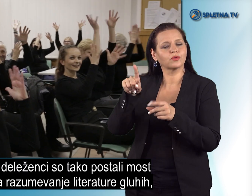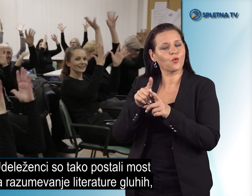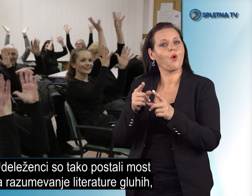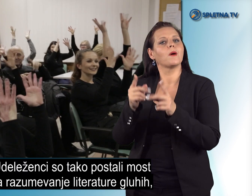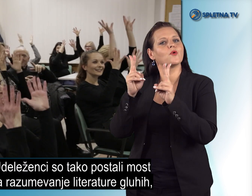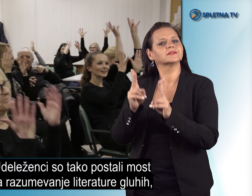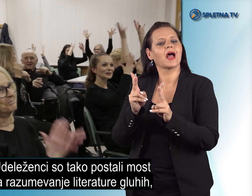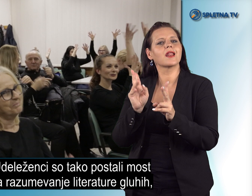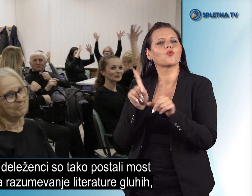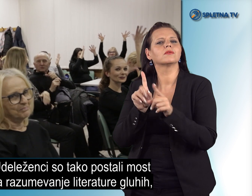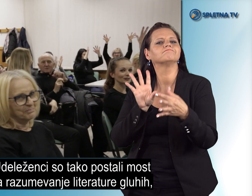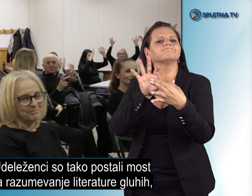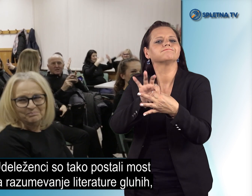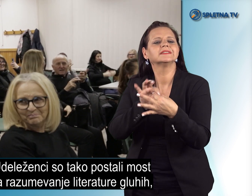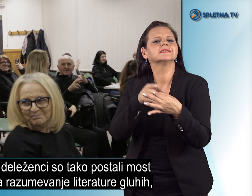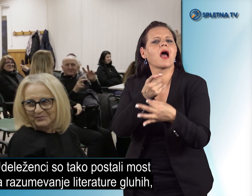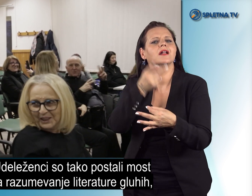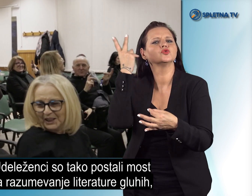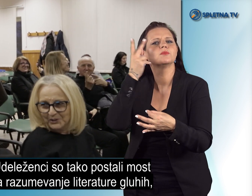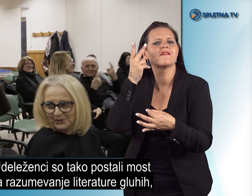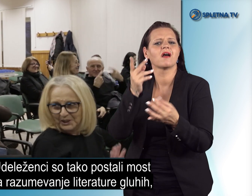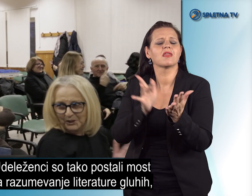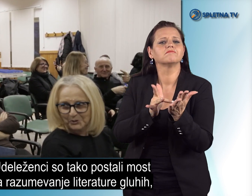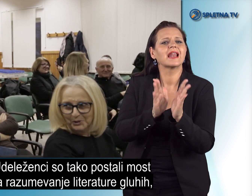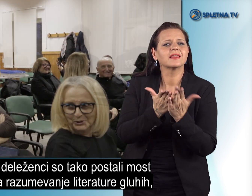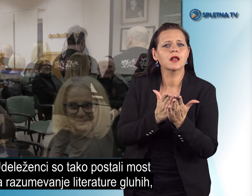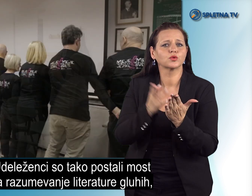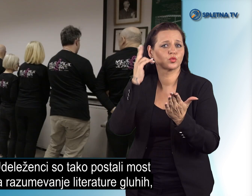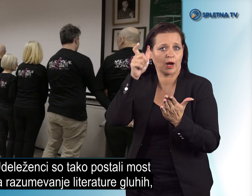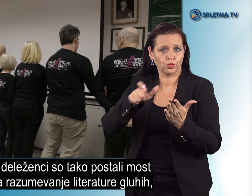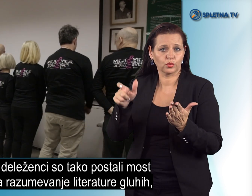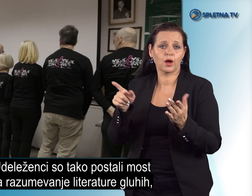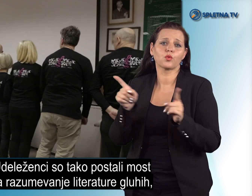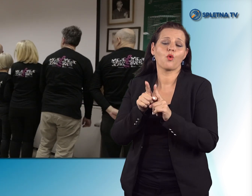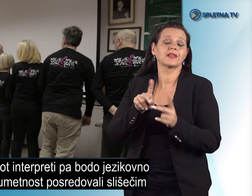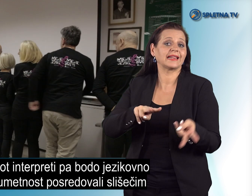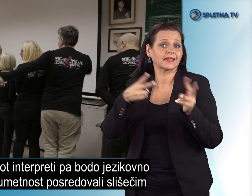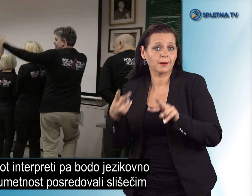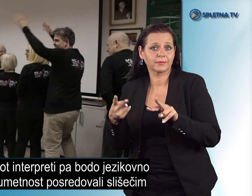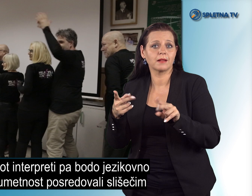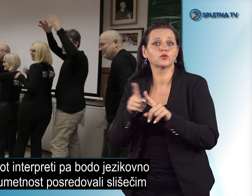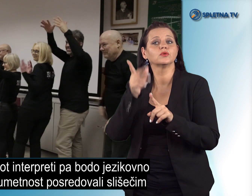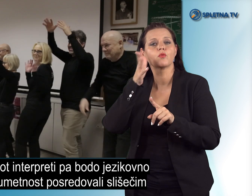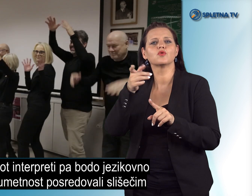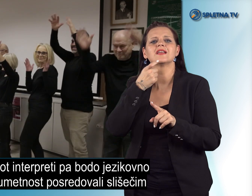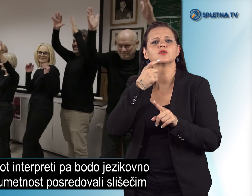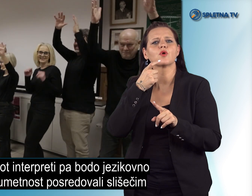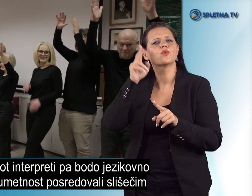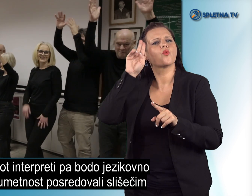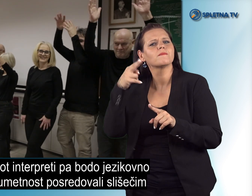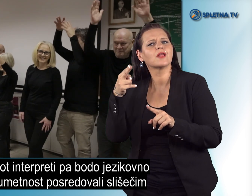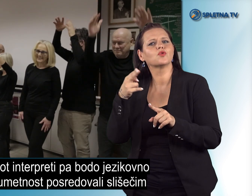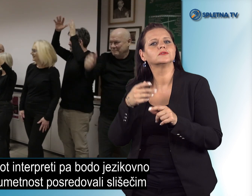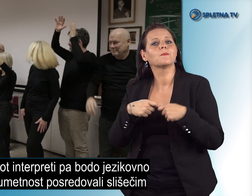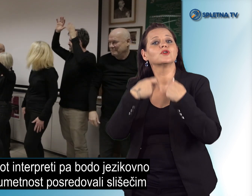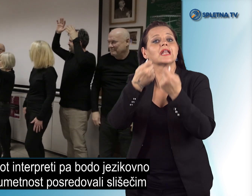Udeleženci so tako postali most za razumevanje literature gluhih, kot interpreti pa bodo jezikovno umetnost posredovali